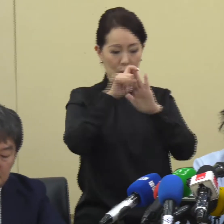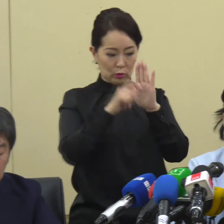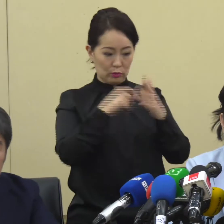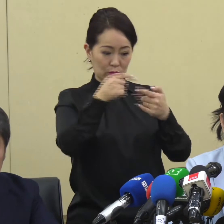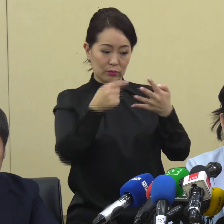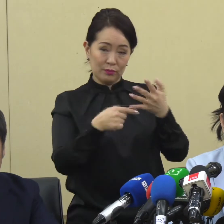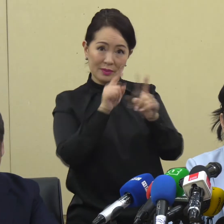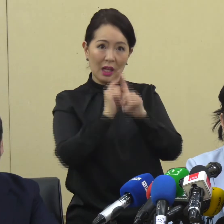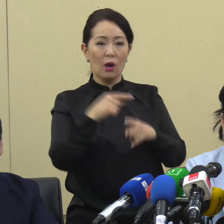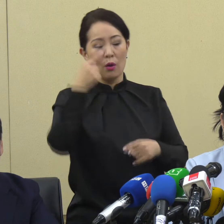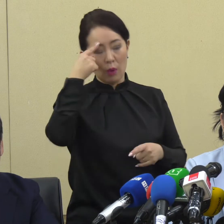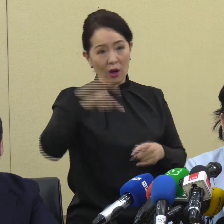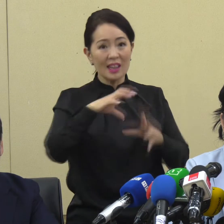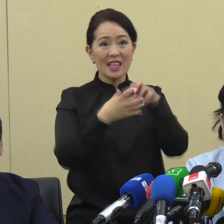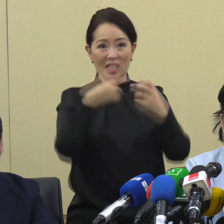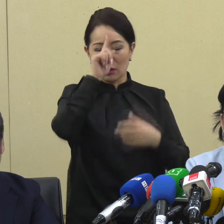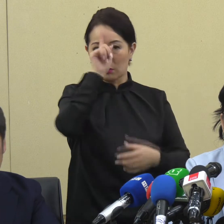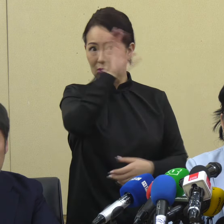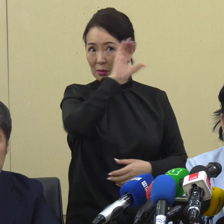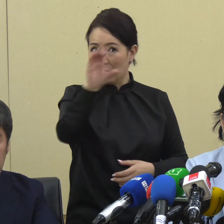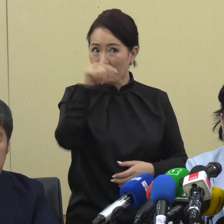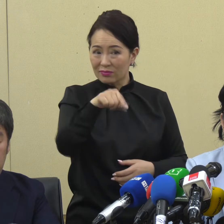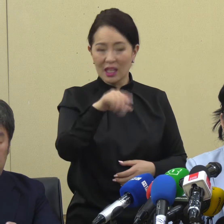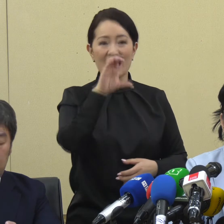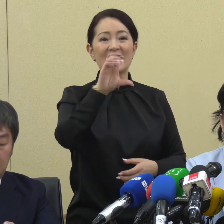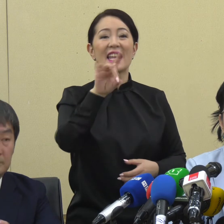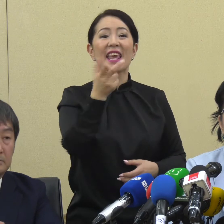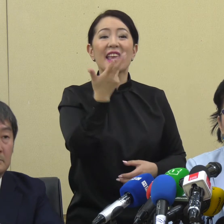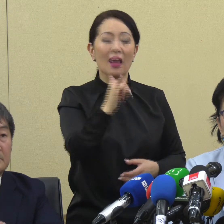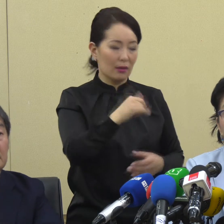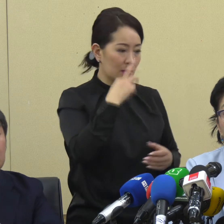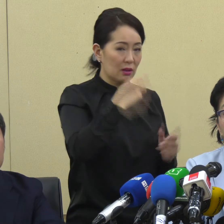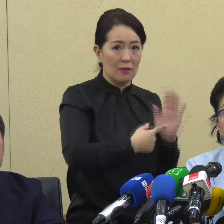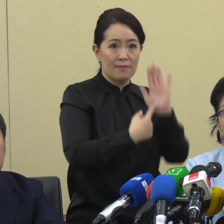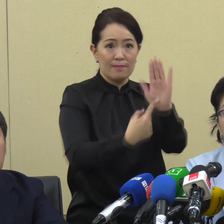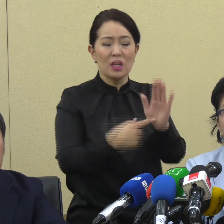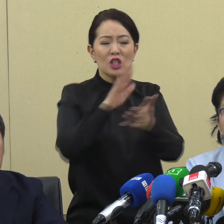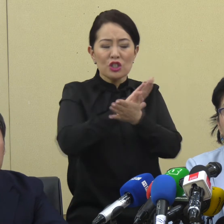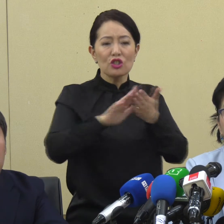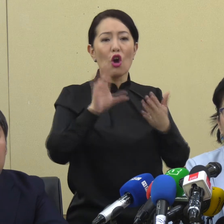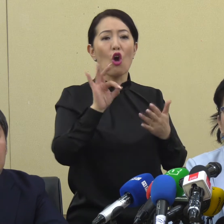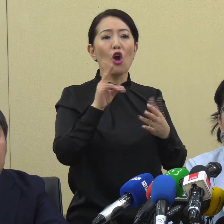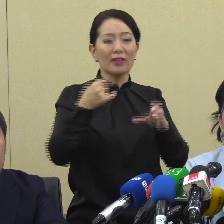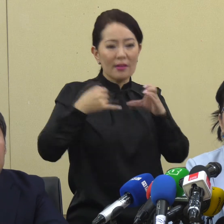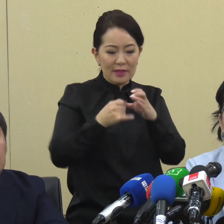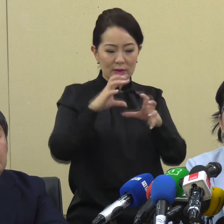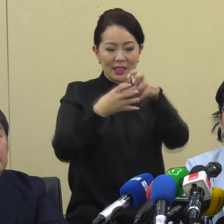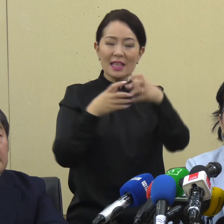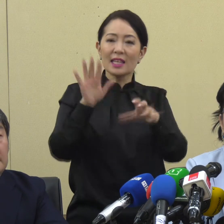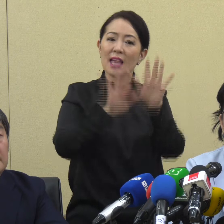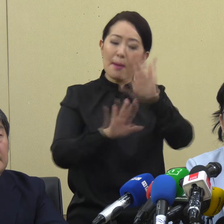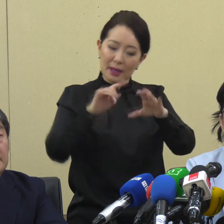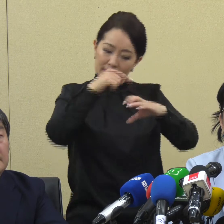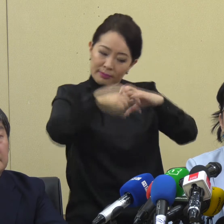Монгол дахь дэлхийн эрүүл мэндийн байгууллагын суурилтойч доктор Сергей Явдлаа ер нь шинэ коронавирусын халдварын дэлхийн дахины одоо байдал